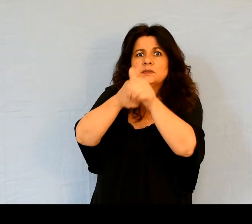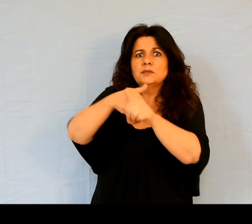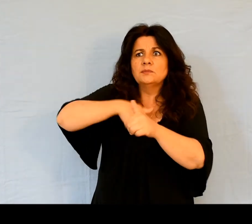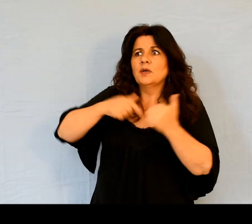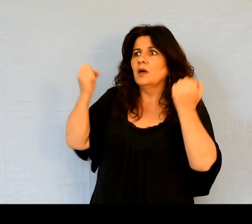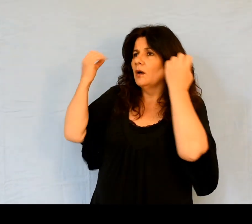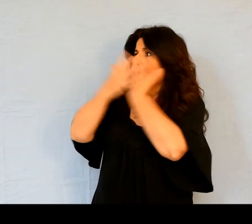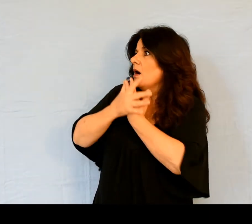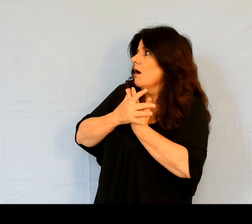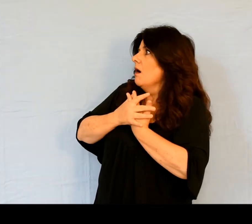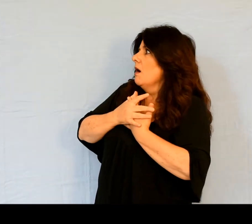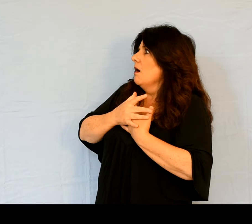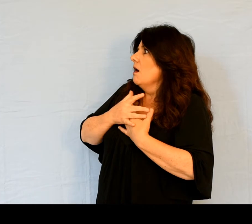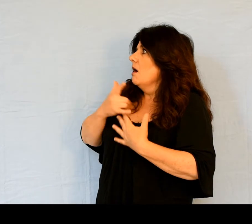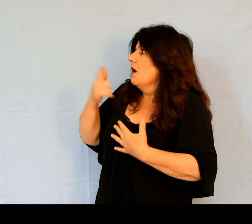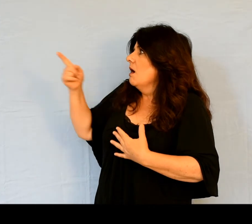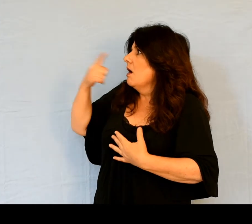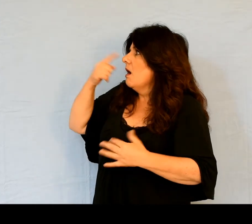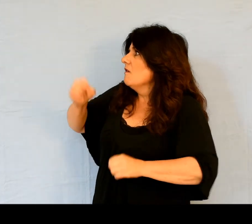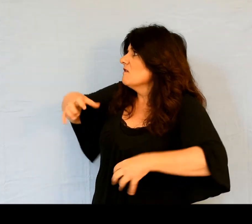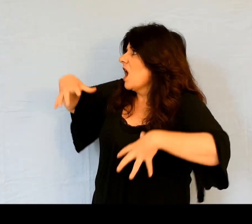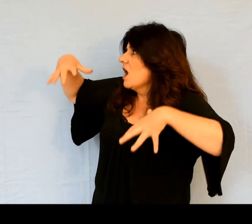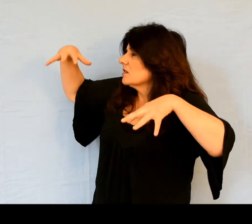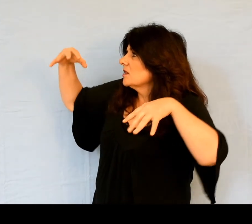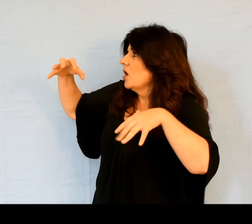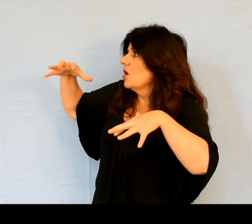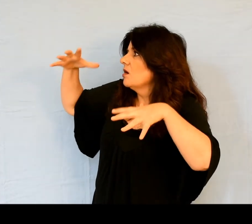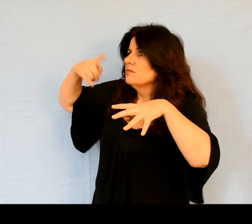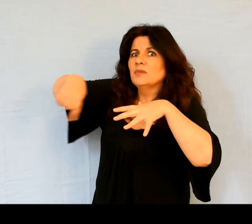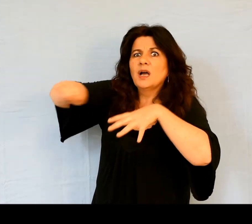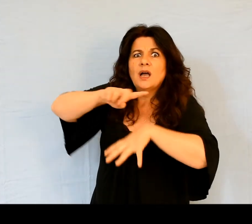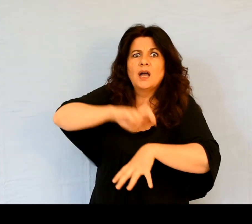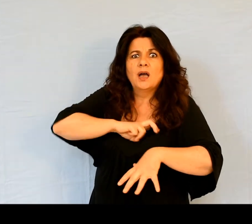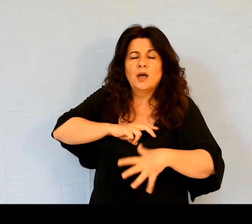Pris de peur, ils se mirent à crier.